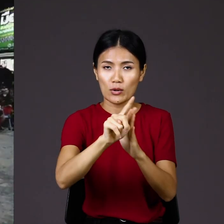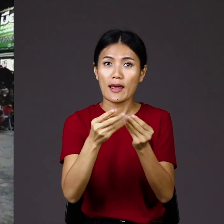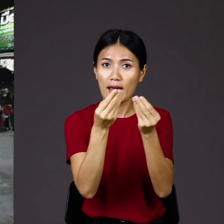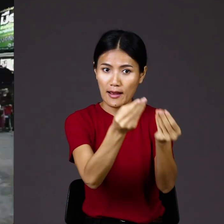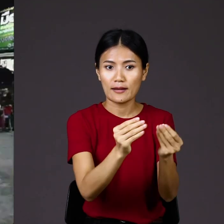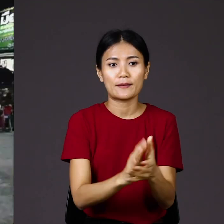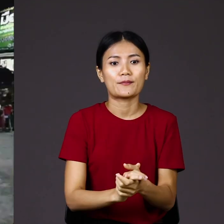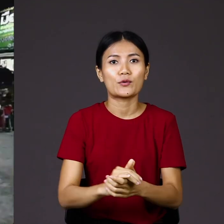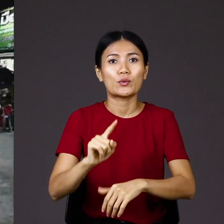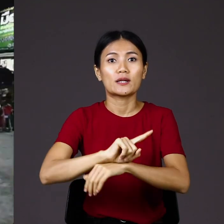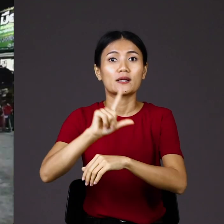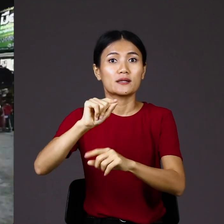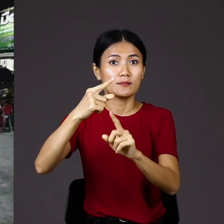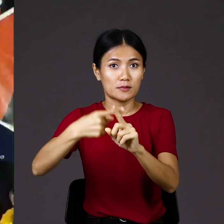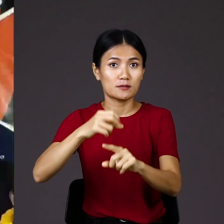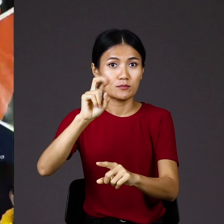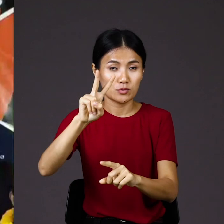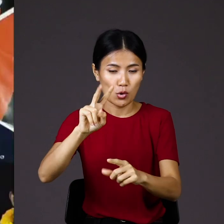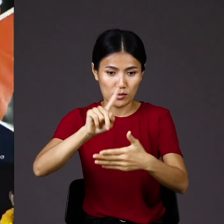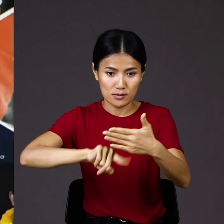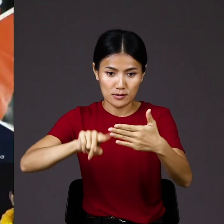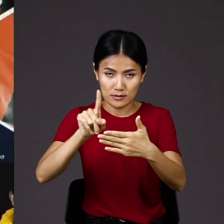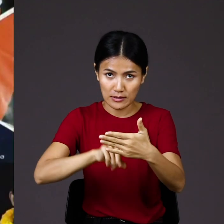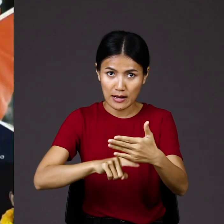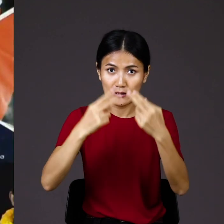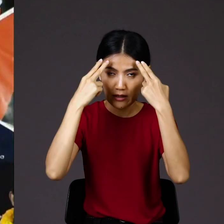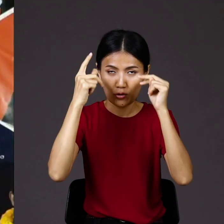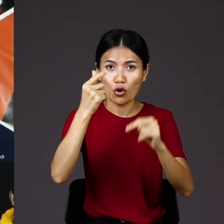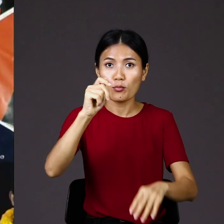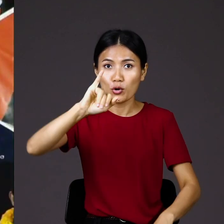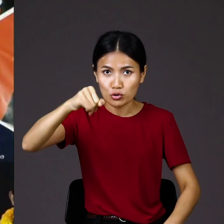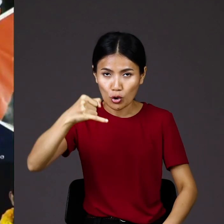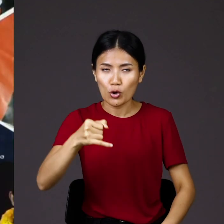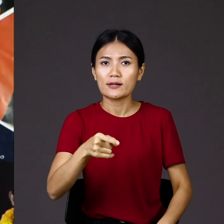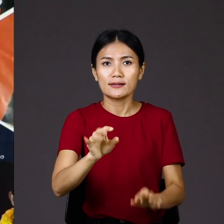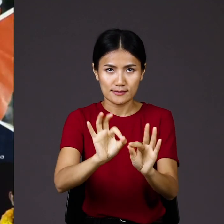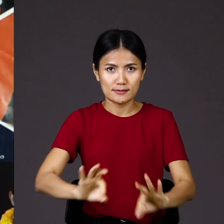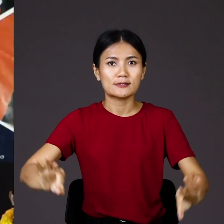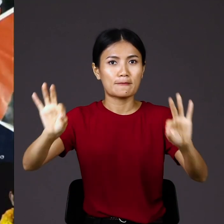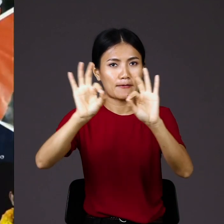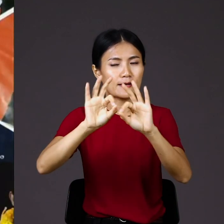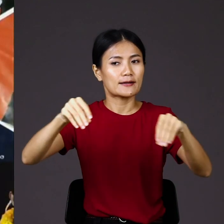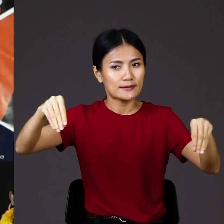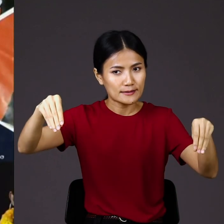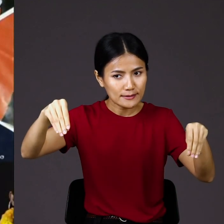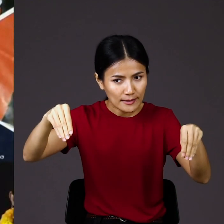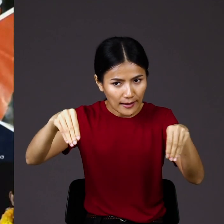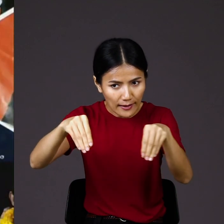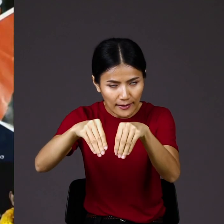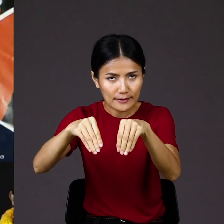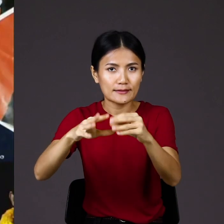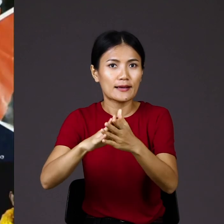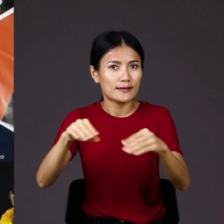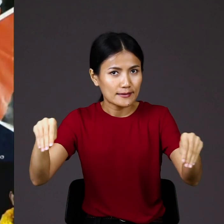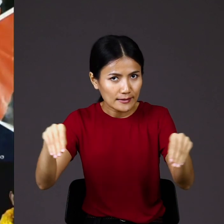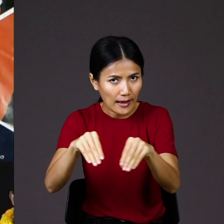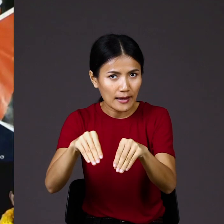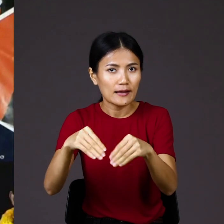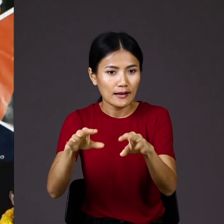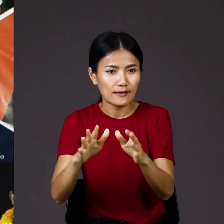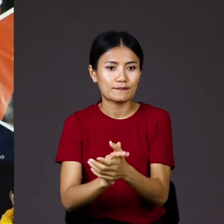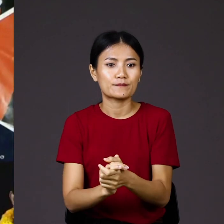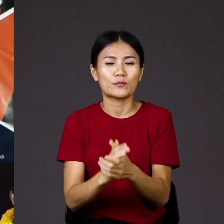การเลือกตั้งอบจ20ธันวาคมนี้สำคัญอย่างยิ่งอีกไม่กี่วันจะถึงวันหย่อนบัตรแ